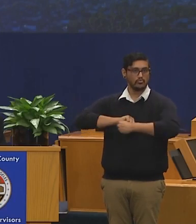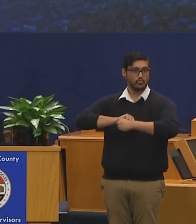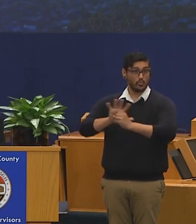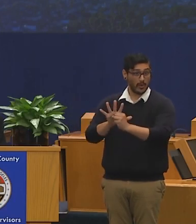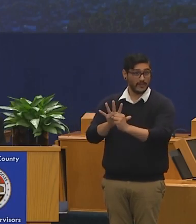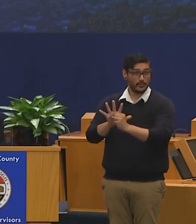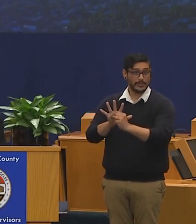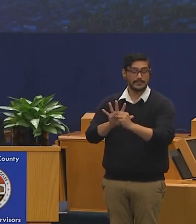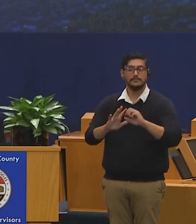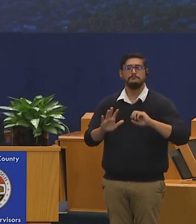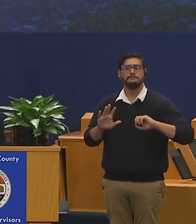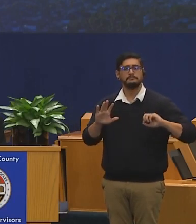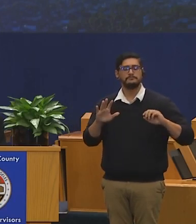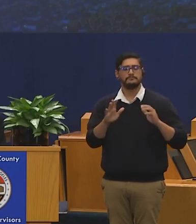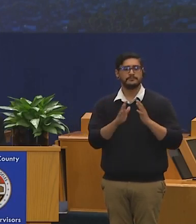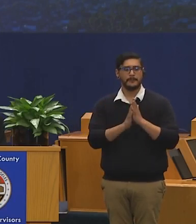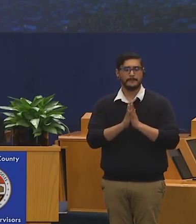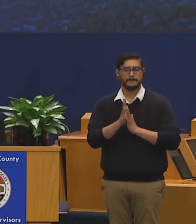que